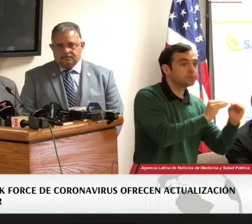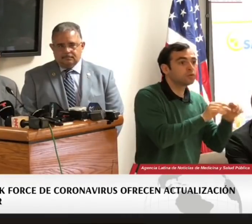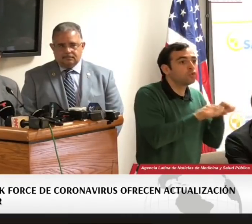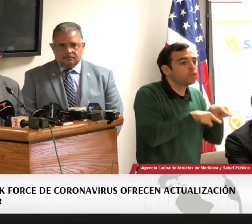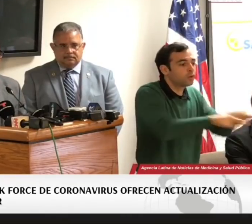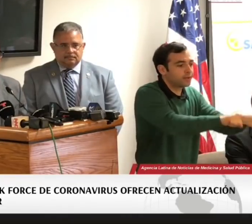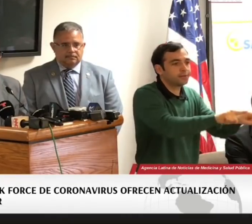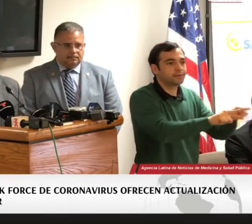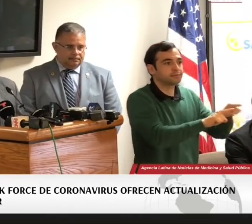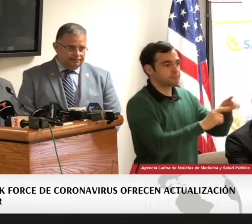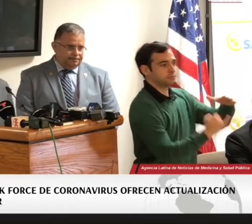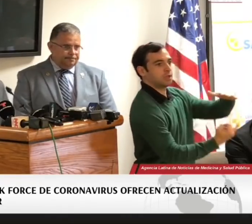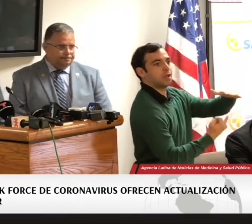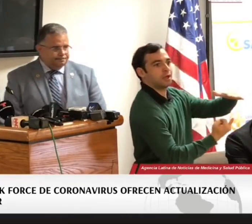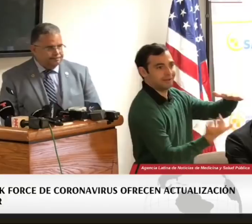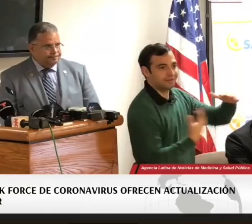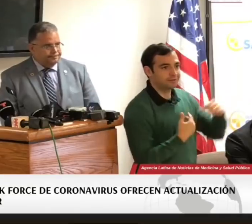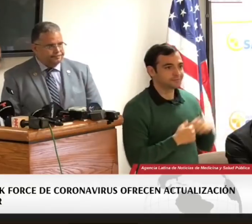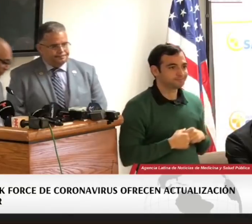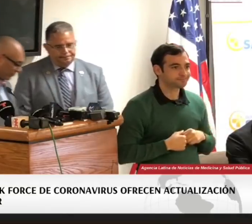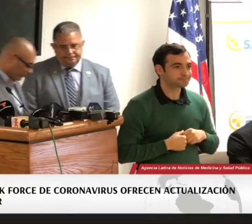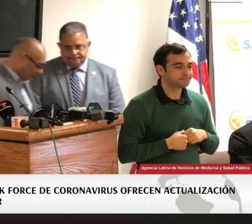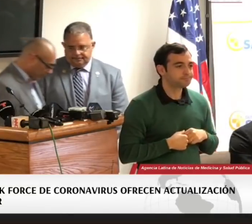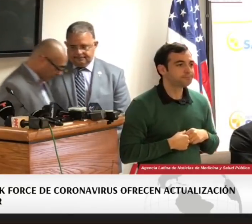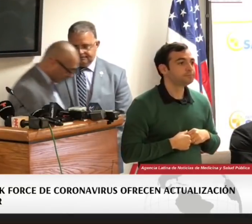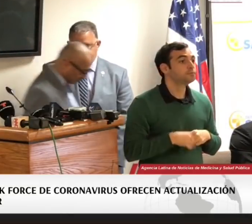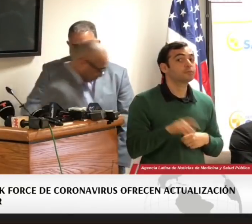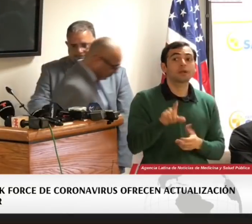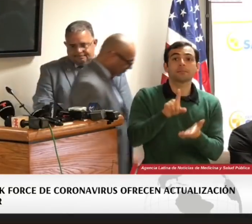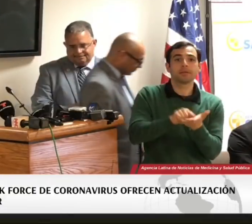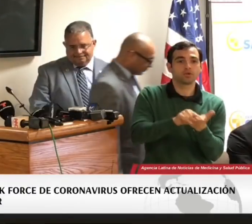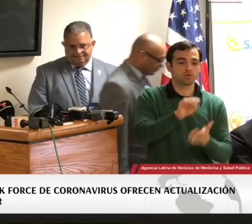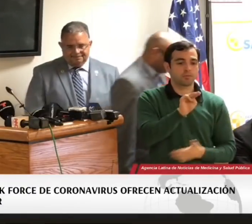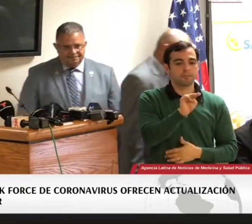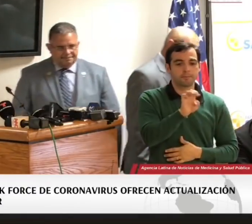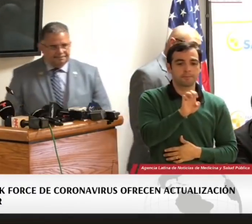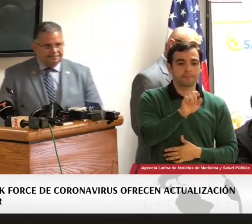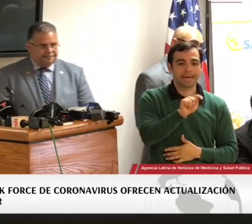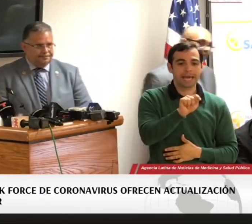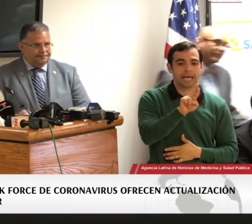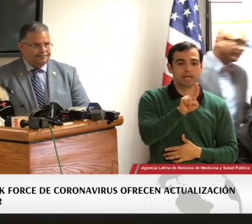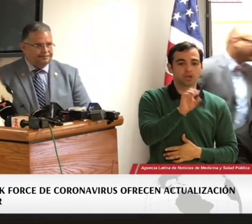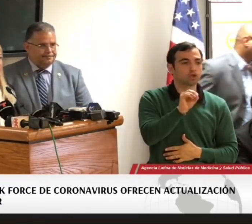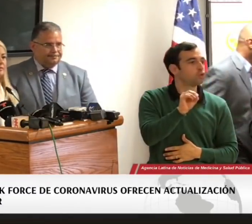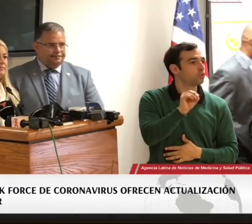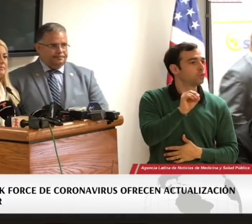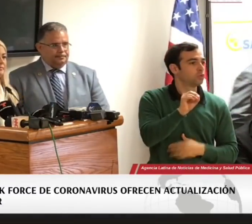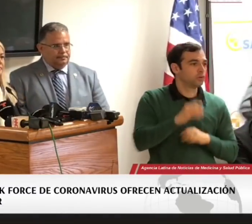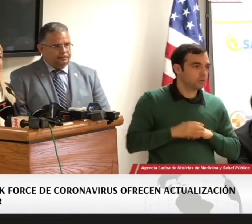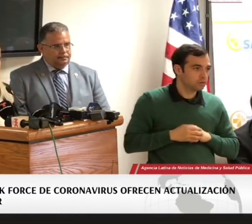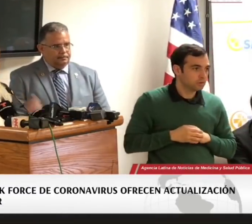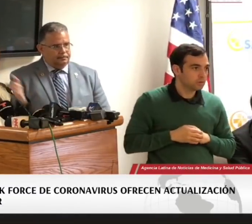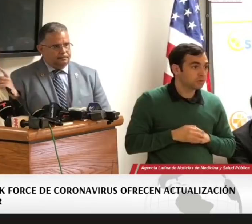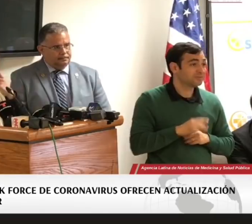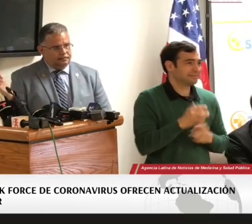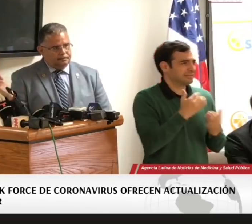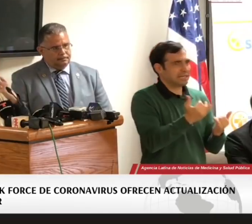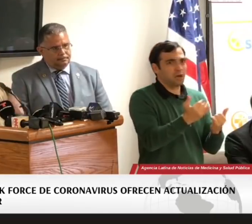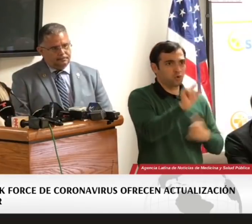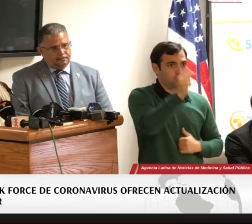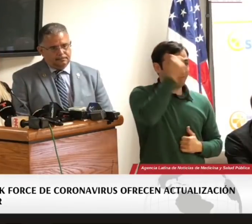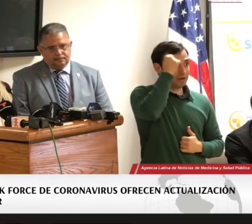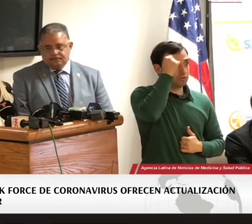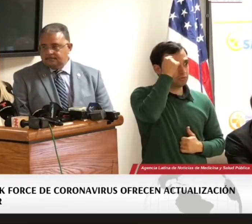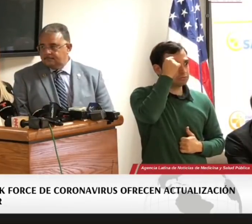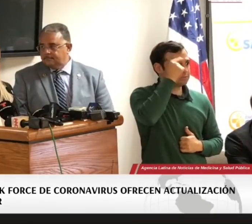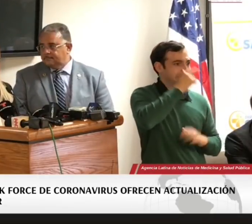tiempo. Pasamos a Metro. Sí, bueno, tengo entendido que el gobierno al momento no se encuentra en un nivel 3 de alerta,